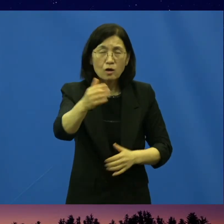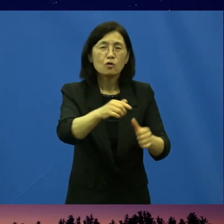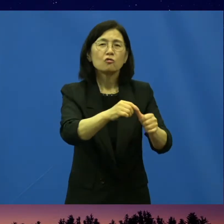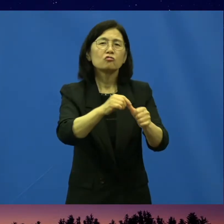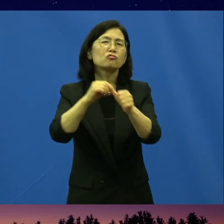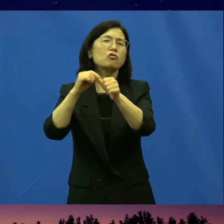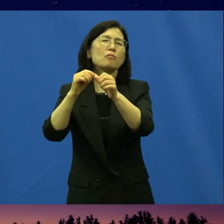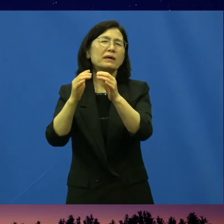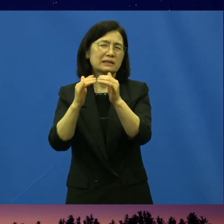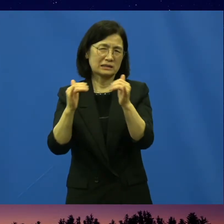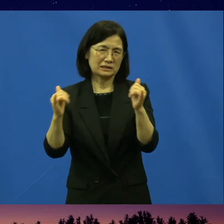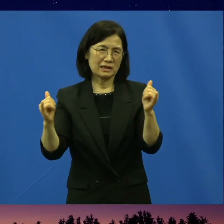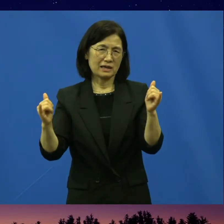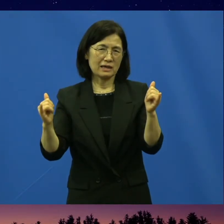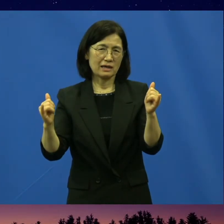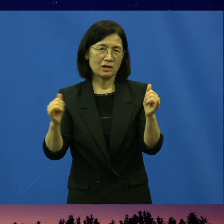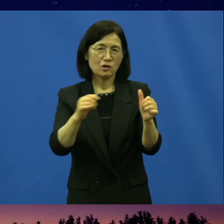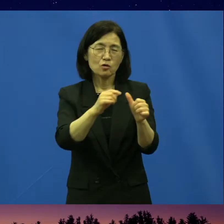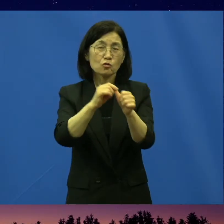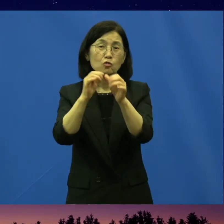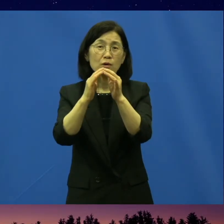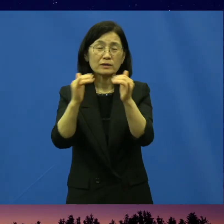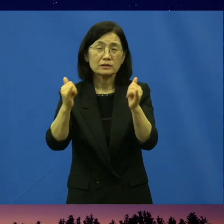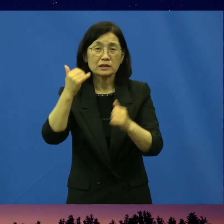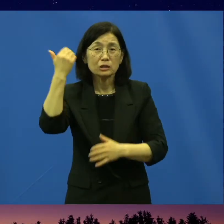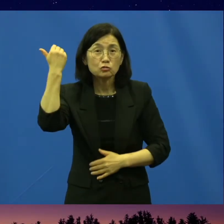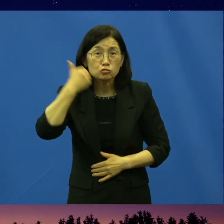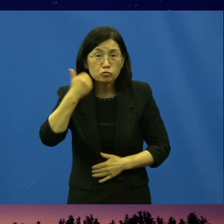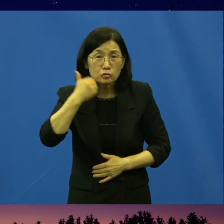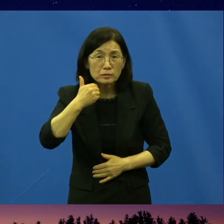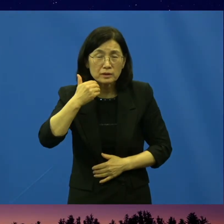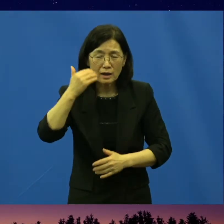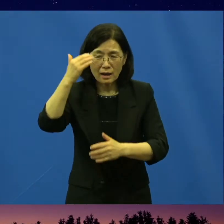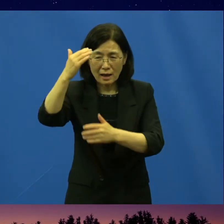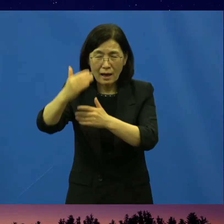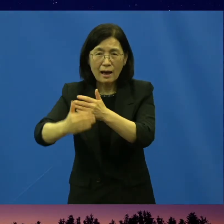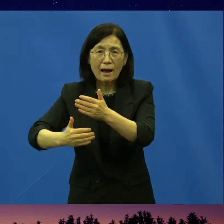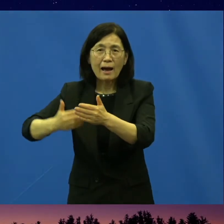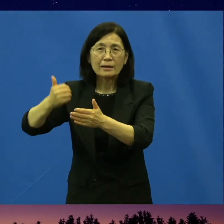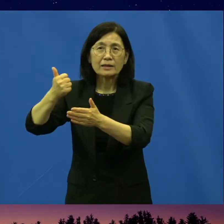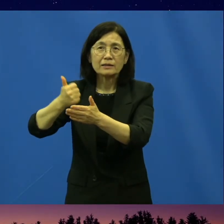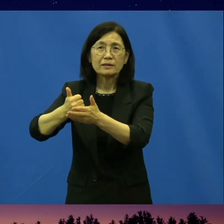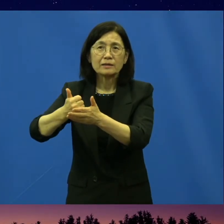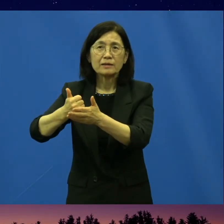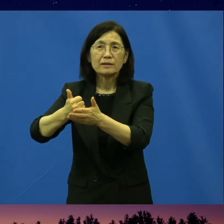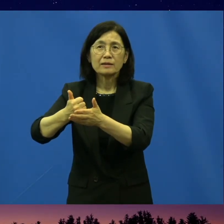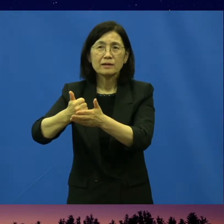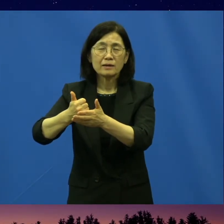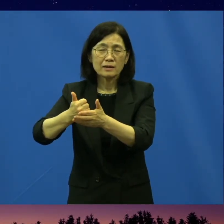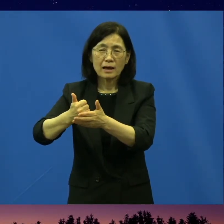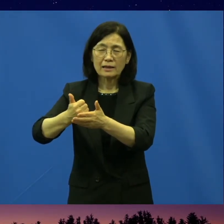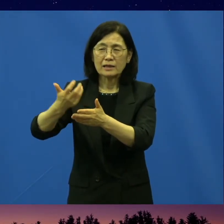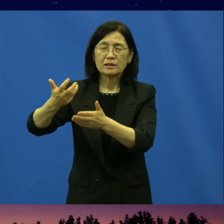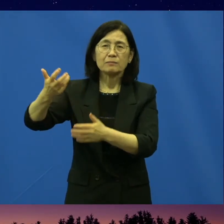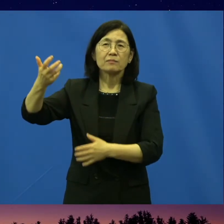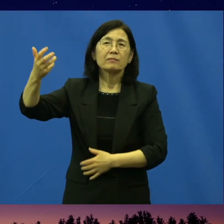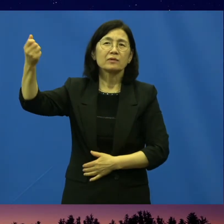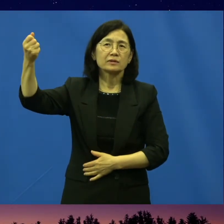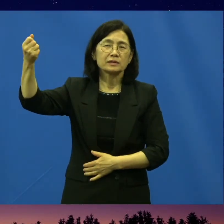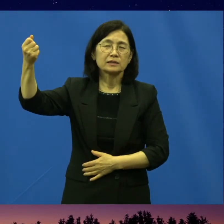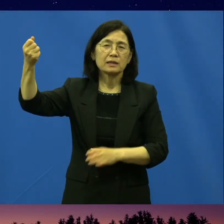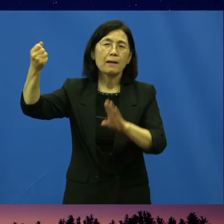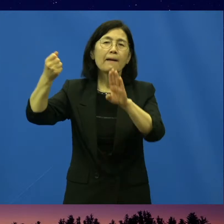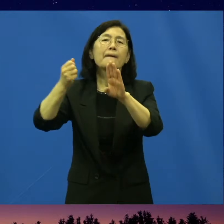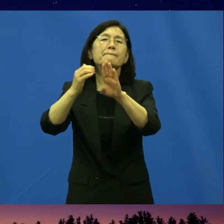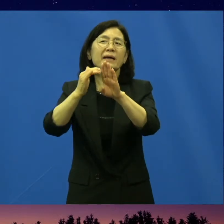구원받은 자들이 누굴까요, 여러분? 하나님의 소유된 백성들이에요. 그래서 오늘 본문에 보니까 너는 내 것이라는 거잖아요.